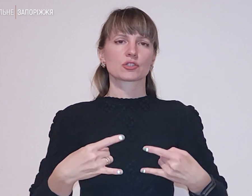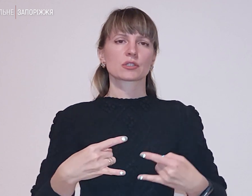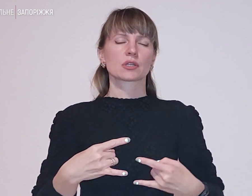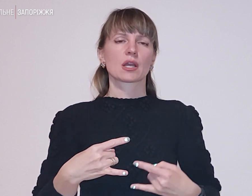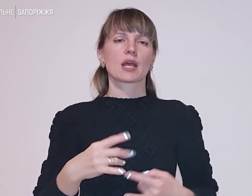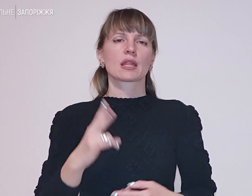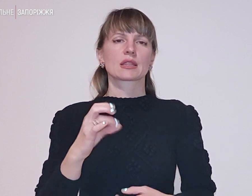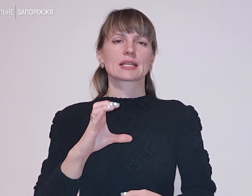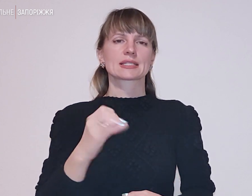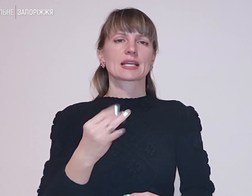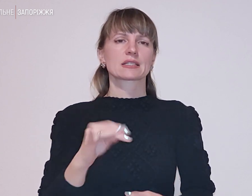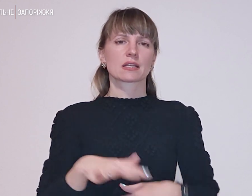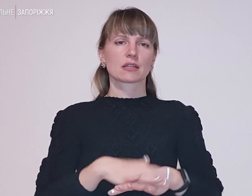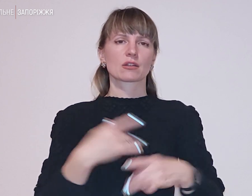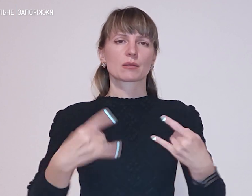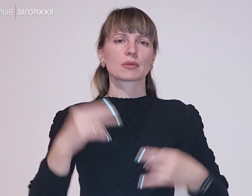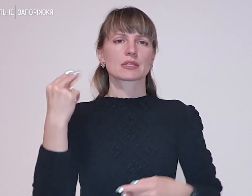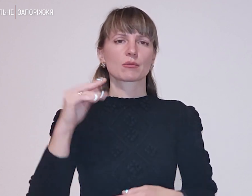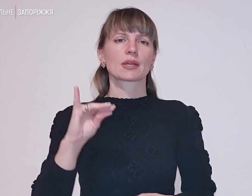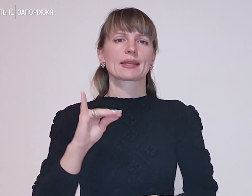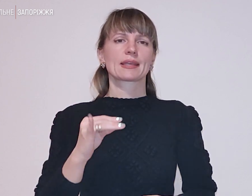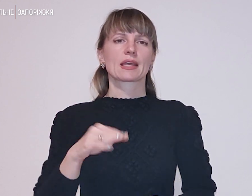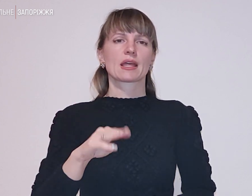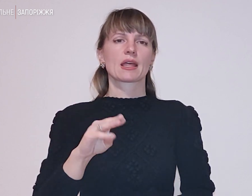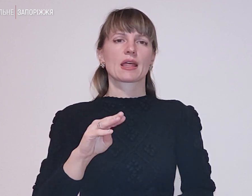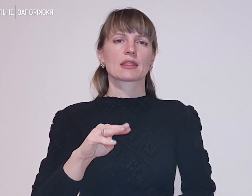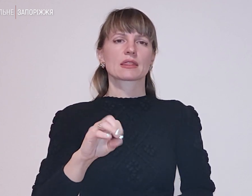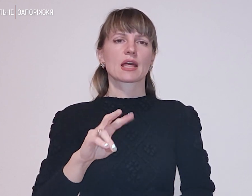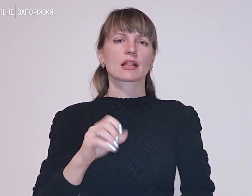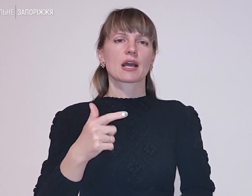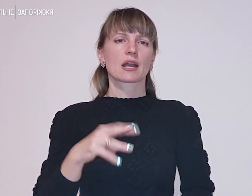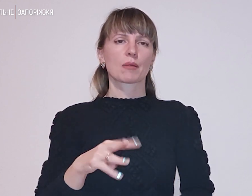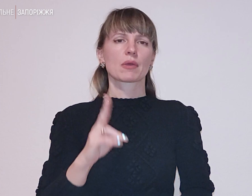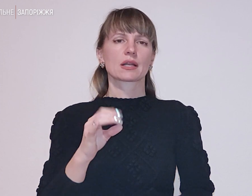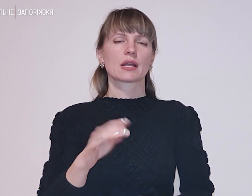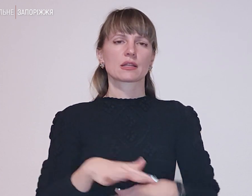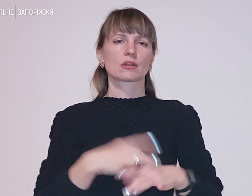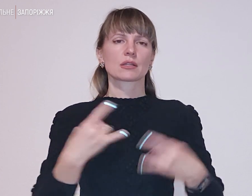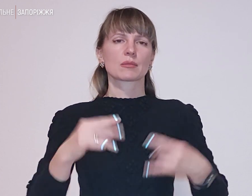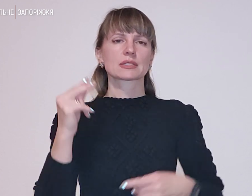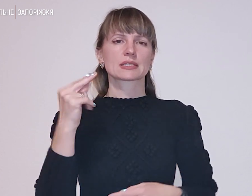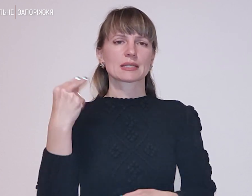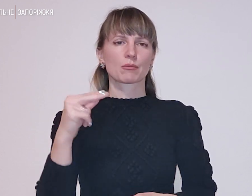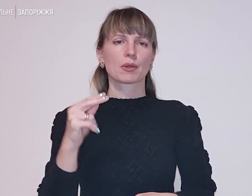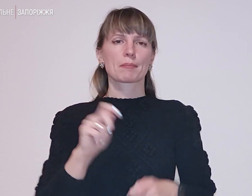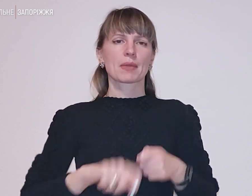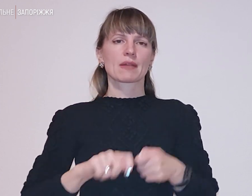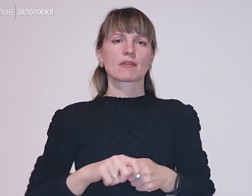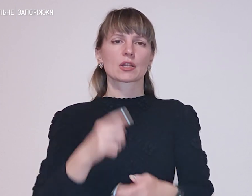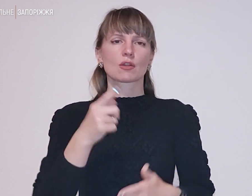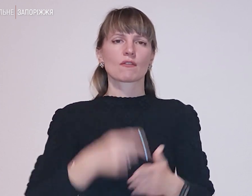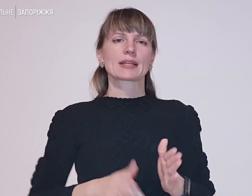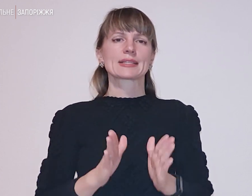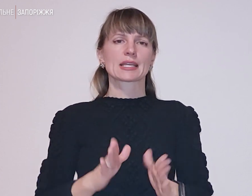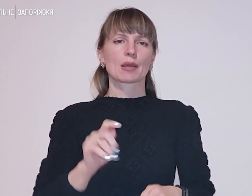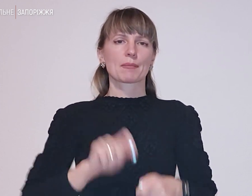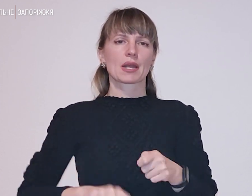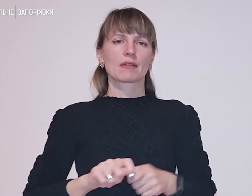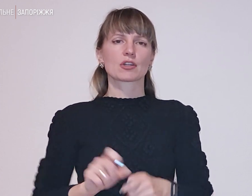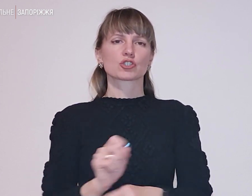безпосередньо на сайті Суспільне Запоріжжя та в телеграм-каналі Суспільного Запоріжжя. Перевіряйте та довіряйте лише перевіреним джерелам